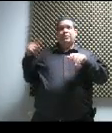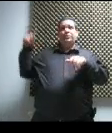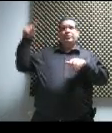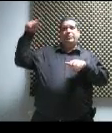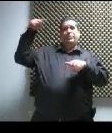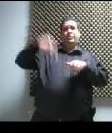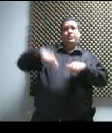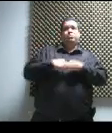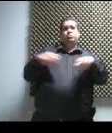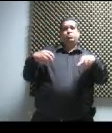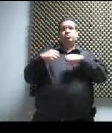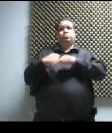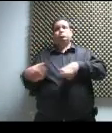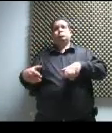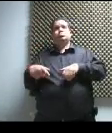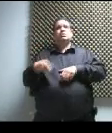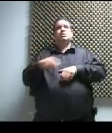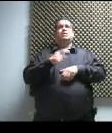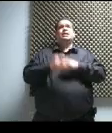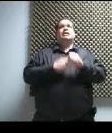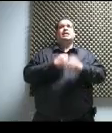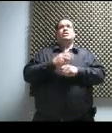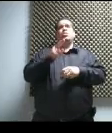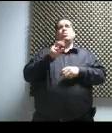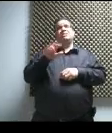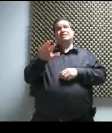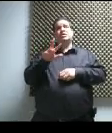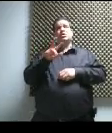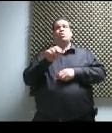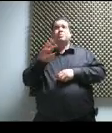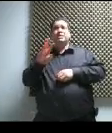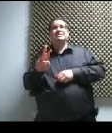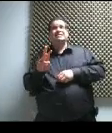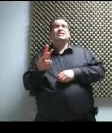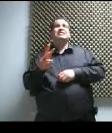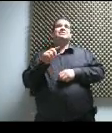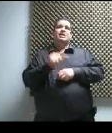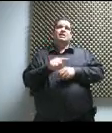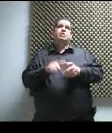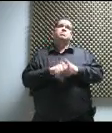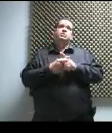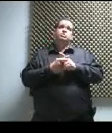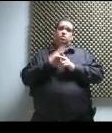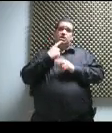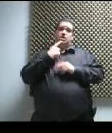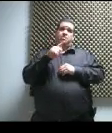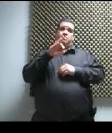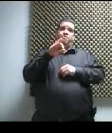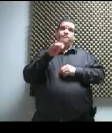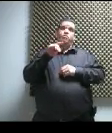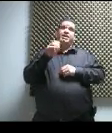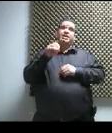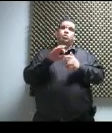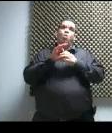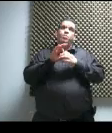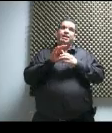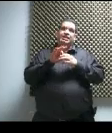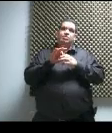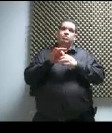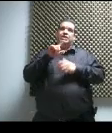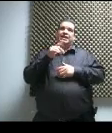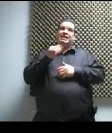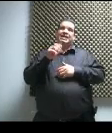precisamente en el 2005-2006, lo que se conocía como Fomento Cooperativo, la Liga de